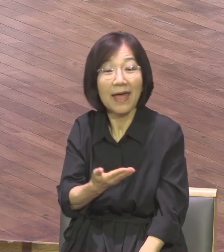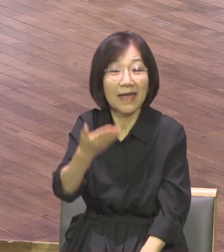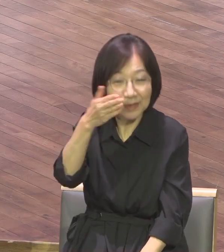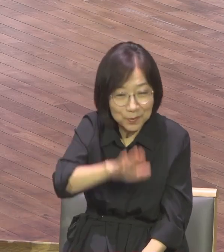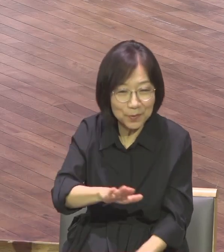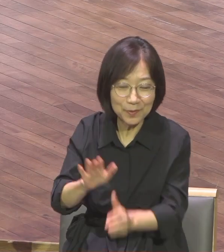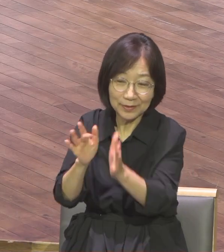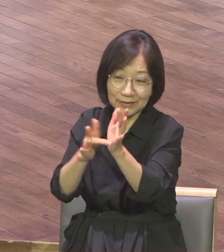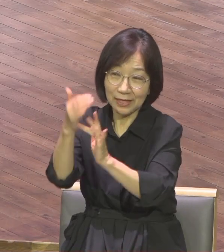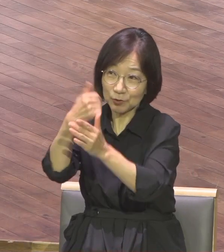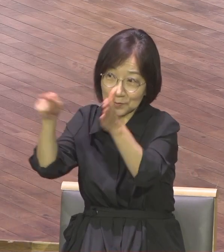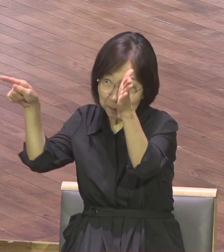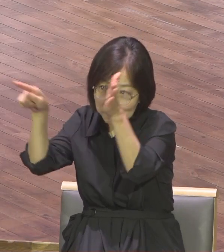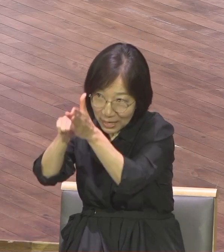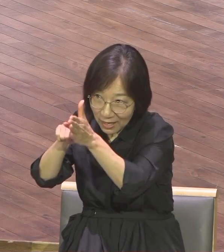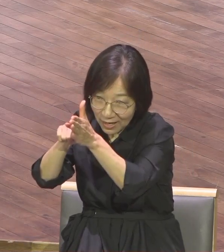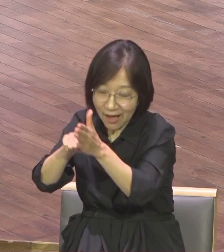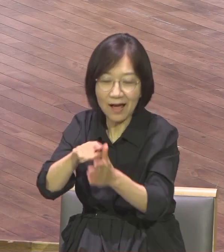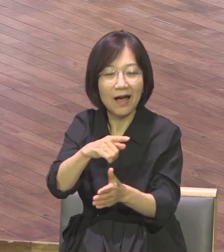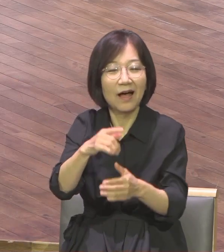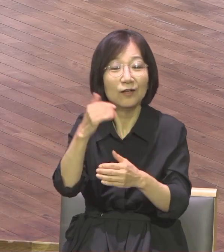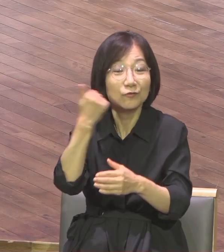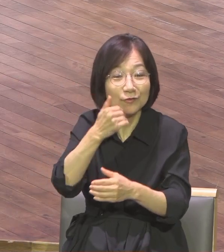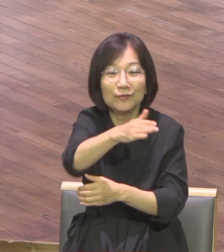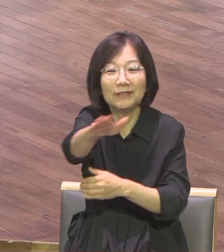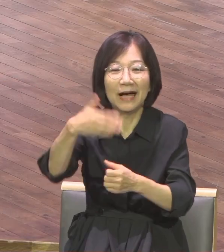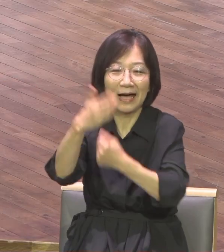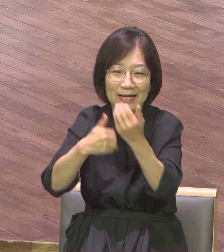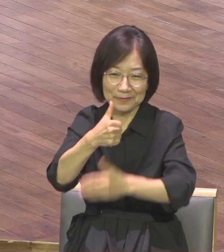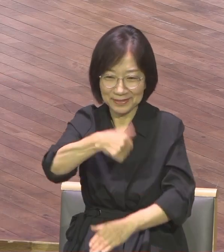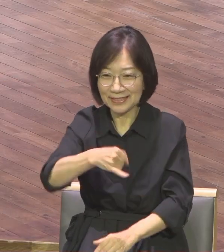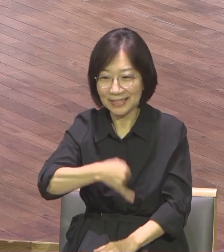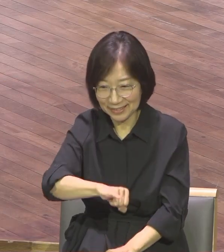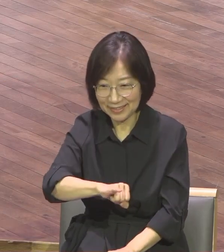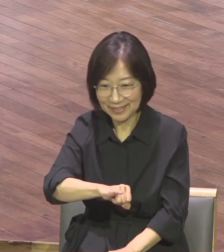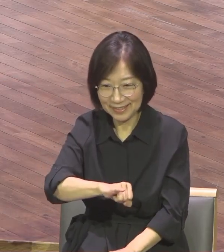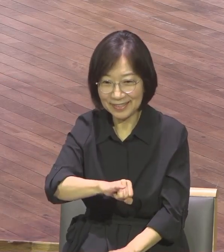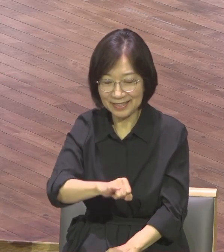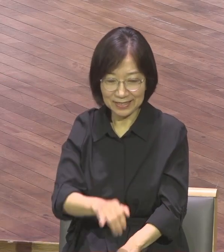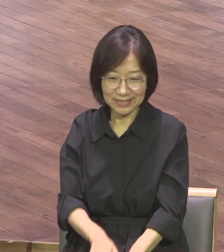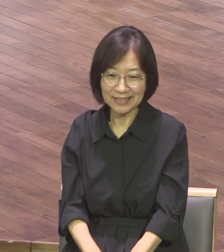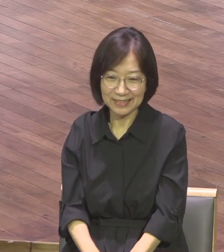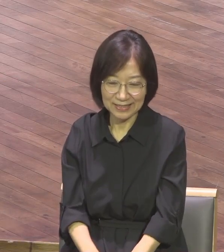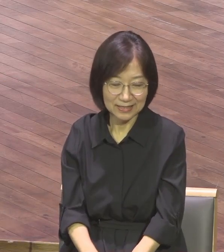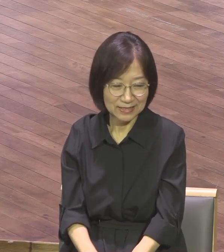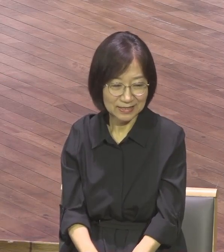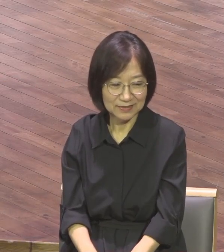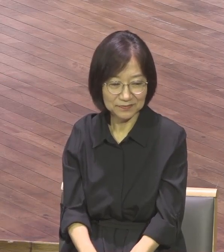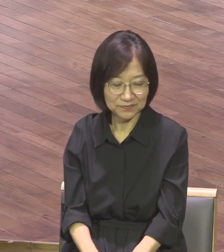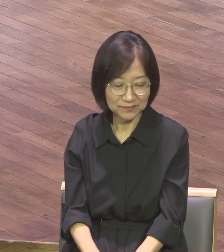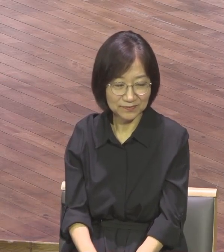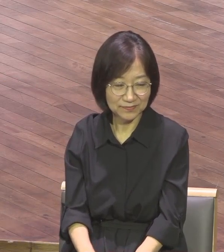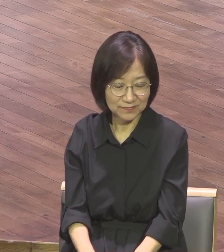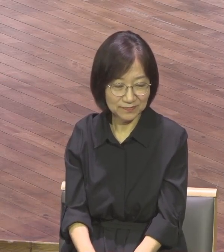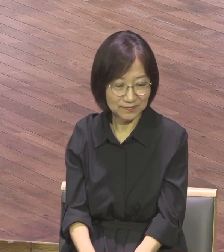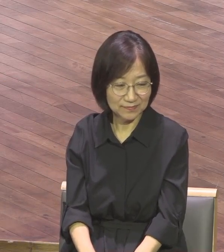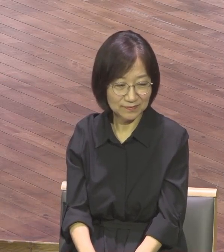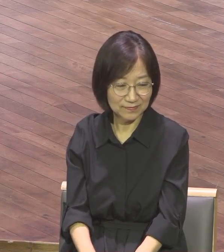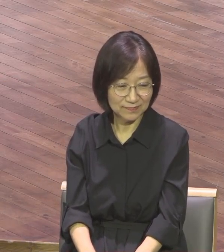믿으면 하나님의 자녀예요. 구원받았습니다. 그 세상에 새로운 그거 있다가 없을 것이고 잠깐 있다가 없을